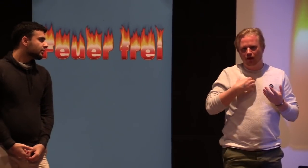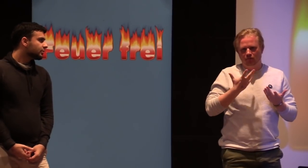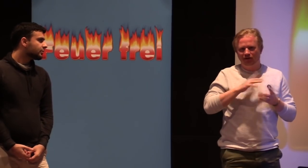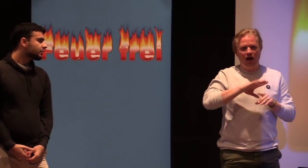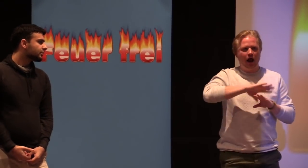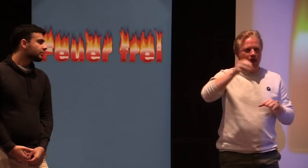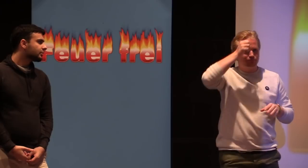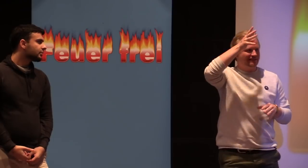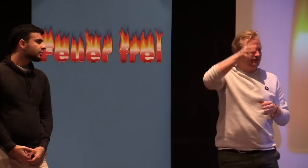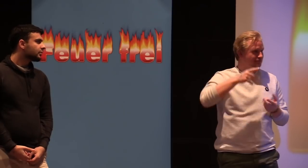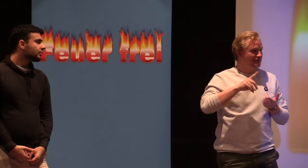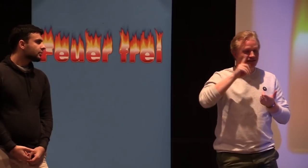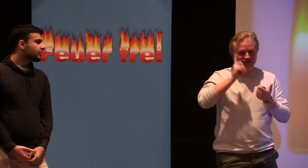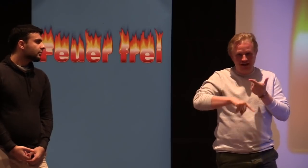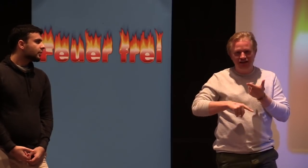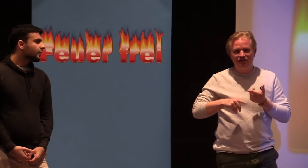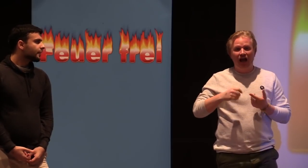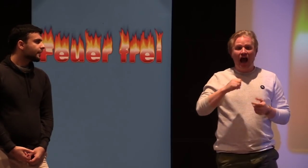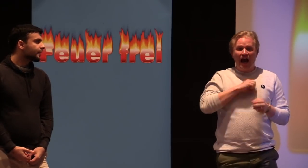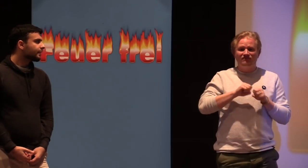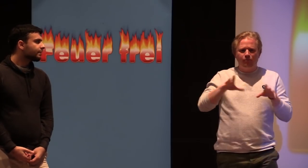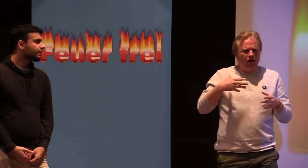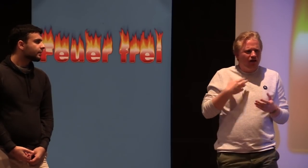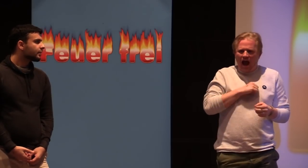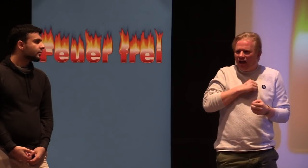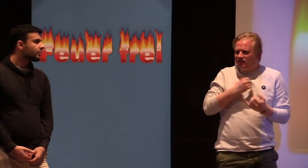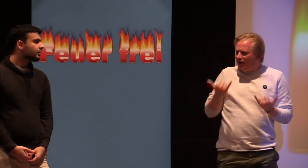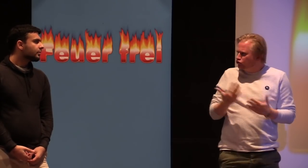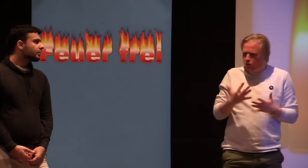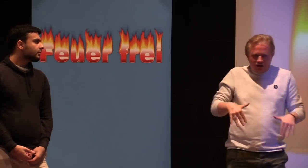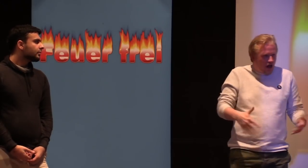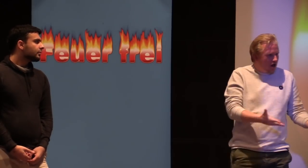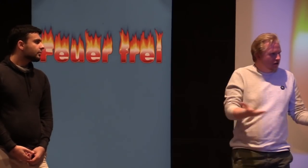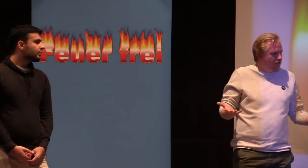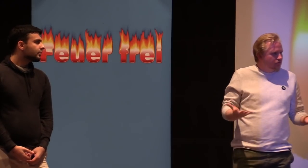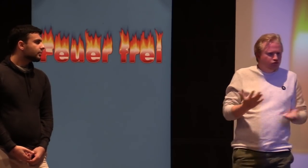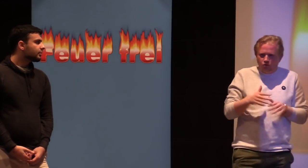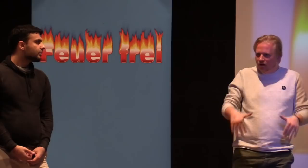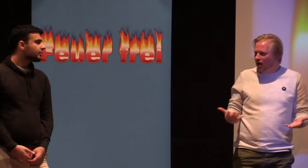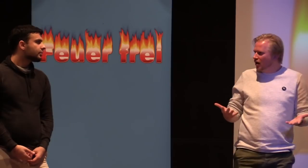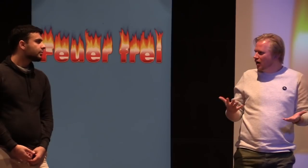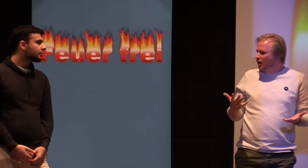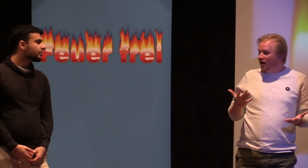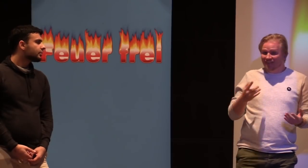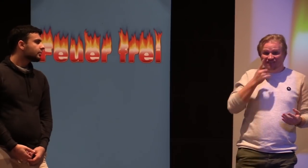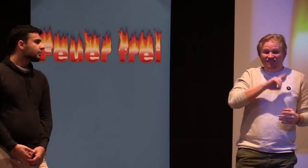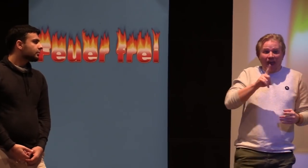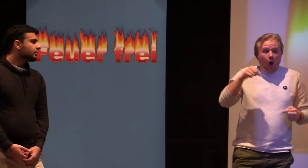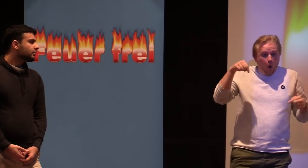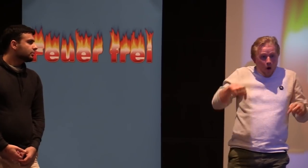Naja, Flyer finde ich persönlich jetzt nicht so klug, weil naja, viele gehörlose Personen ja auch keine sehr hohe Lesekompetenz haben.